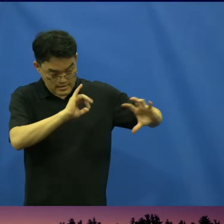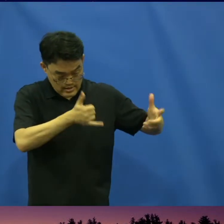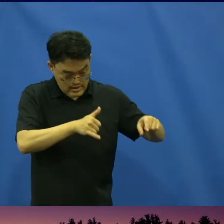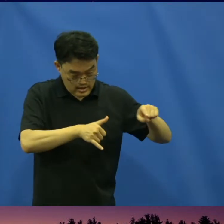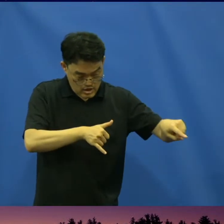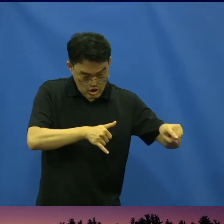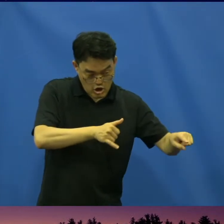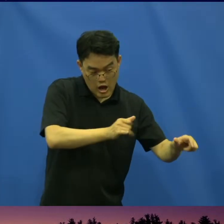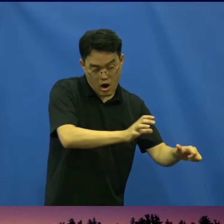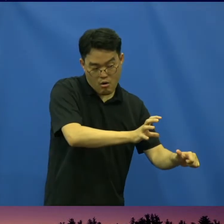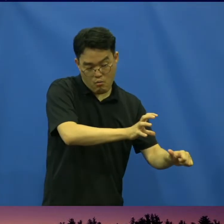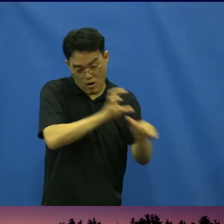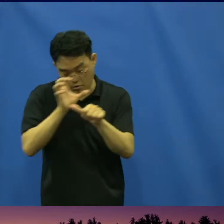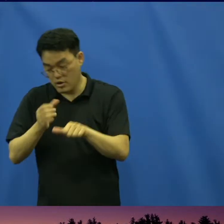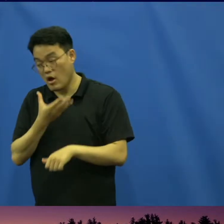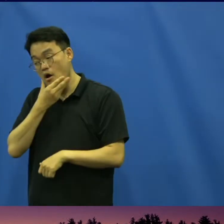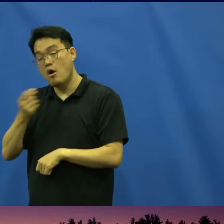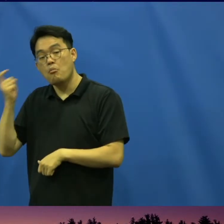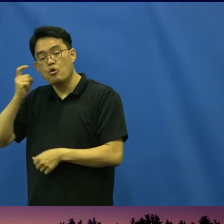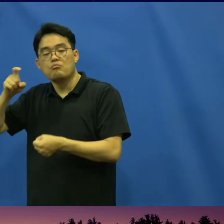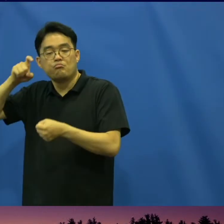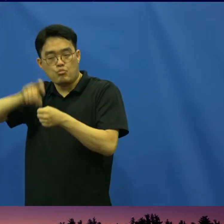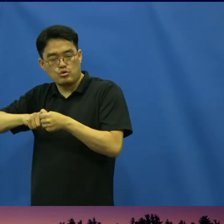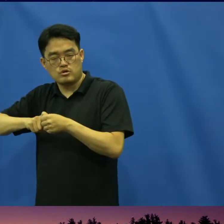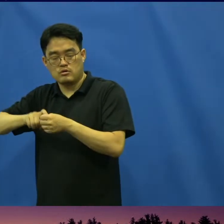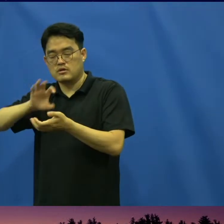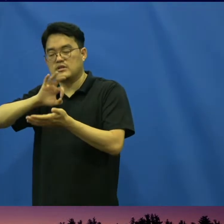적극적으로 복음을 위해 사용하고자 하는 열린 태도가 필요하긴 해요.